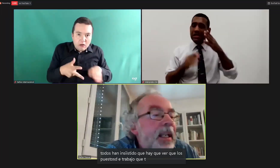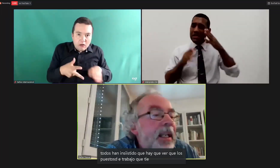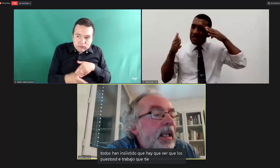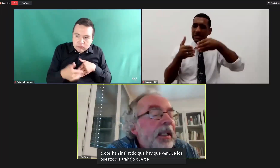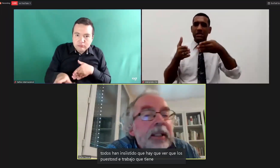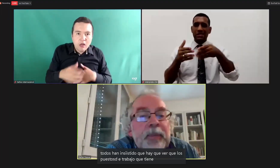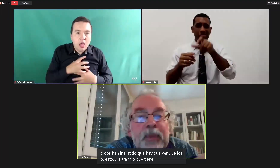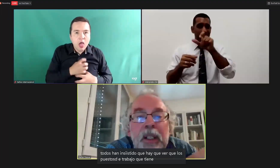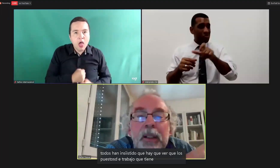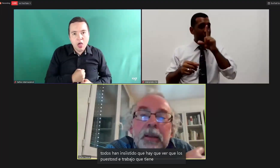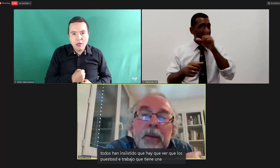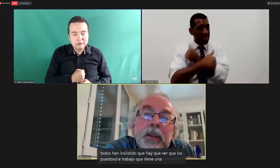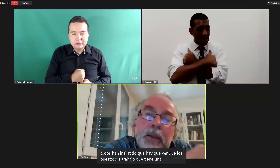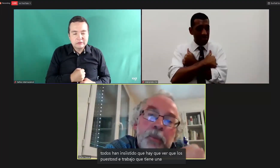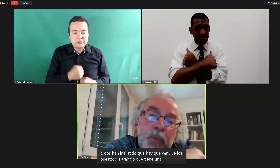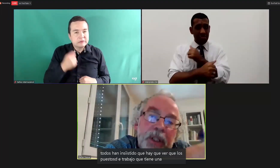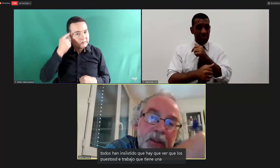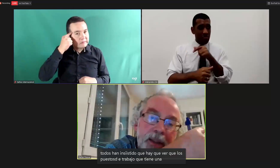de vista,